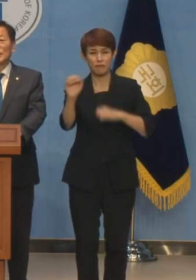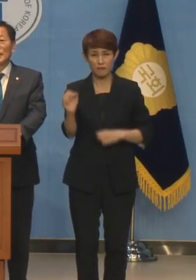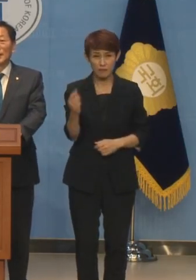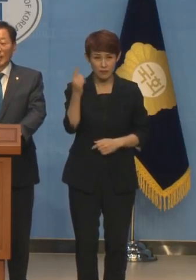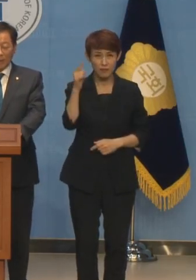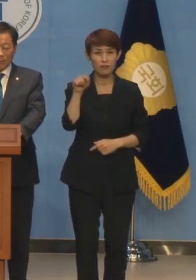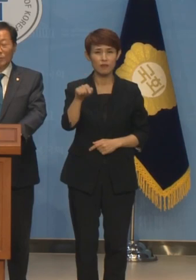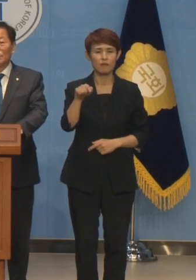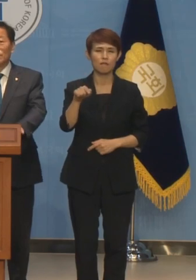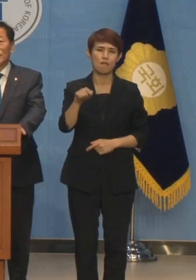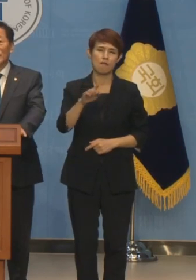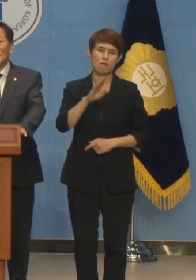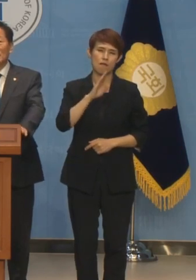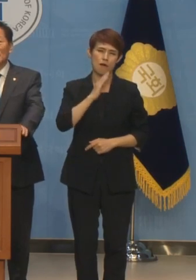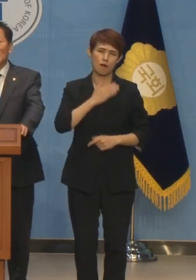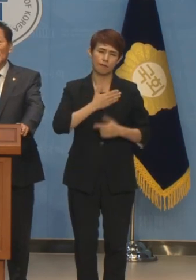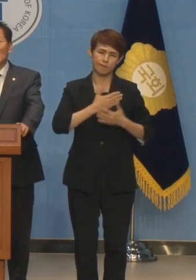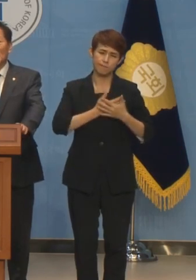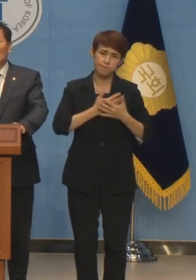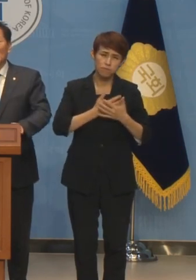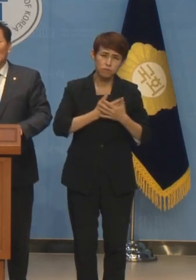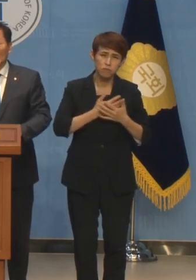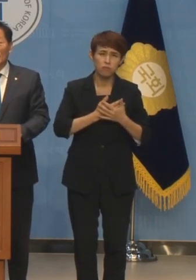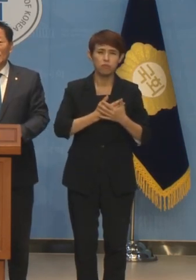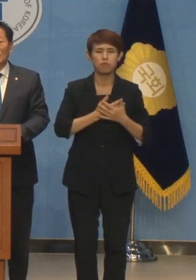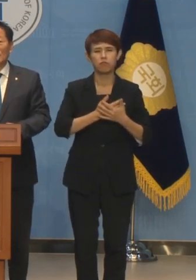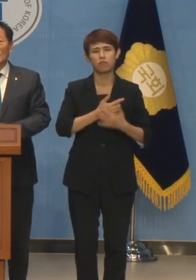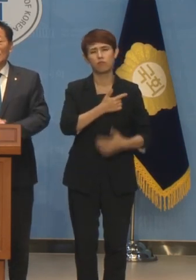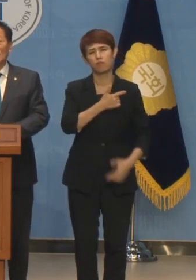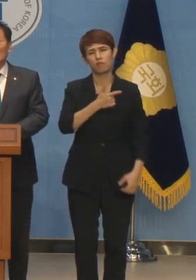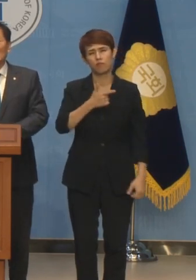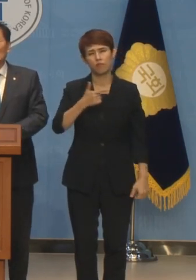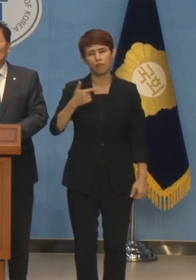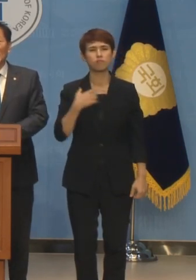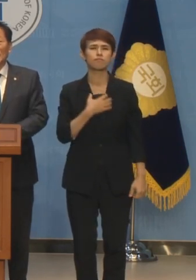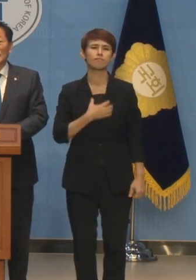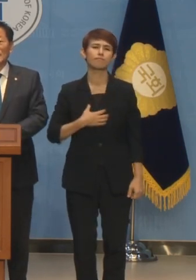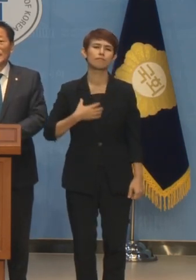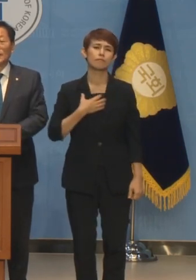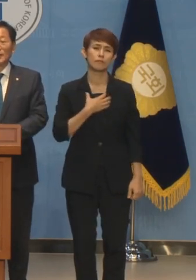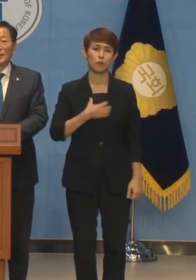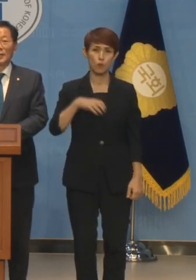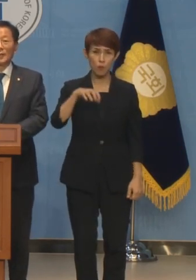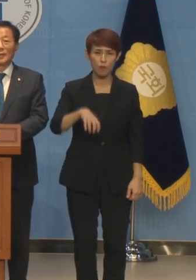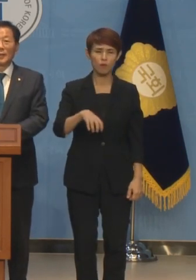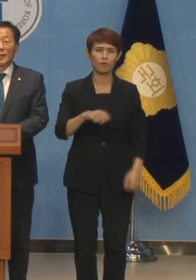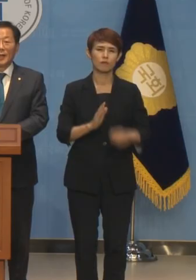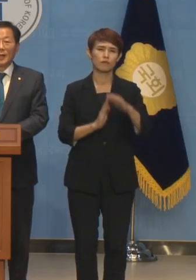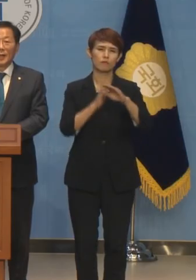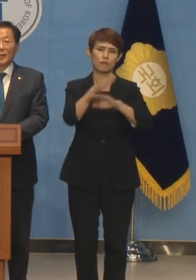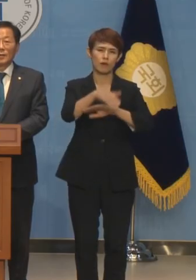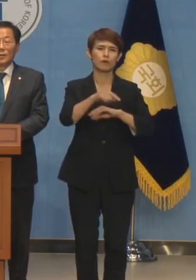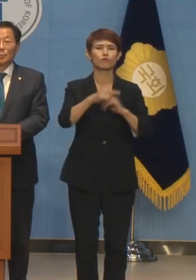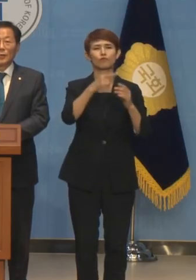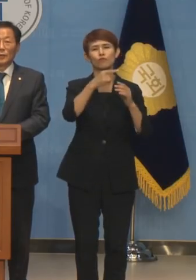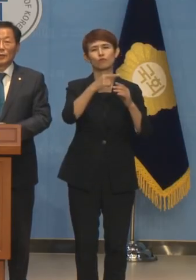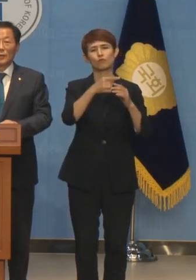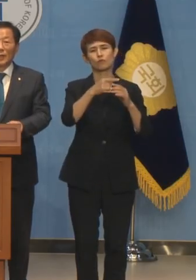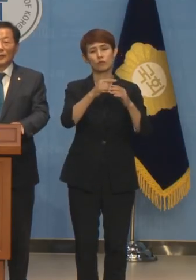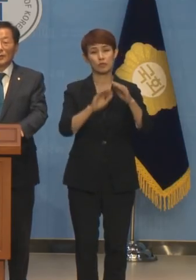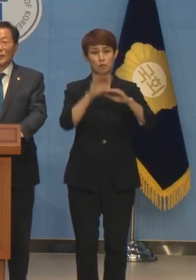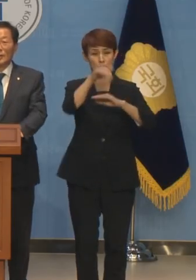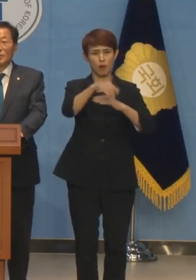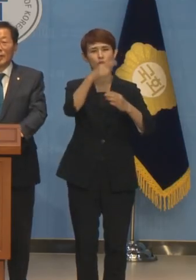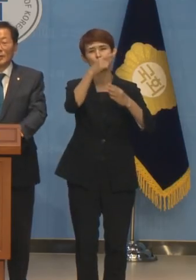인해서 아주 불안하고 너무너무 걱정이 많습니다. 거기에다